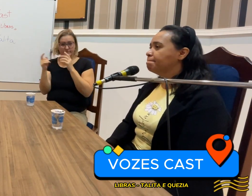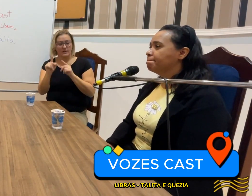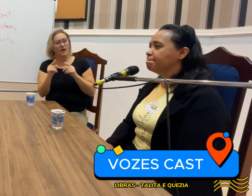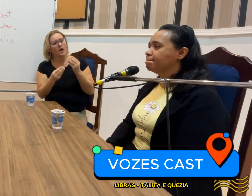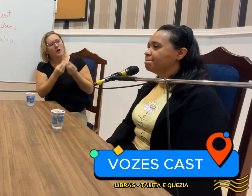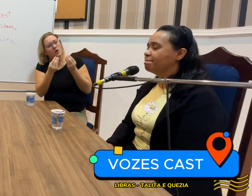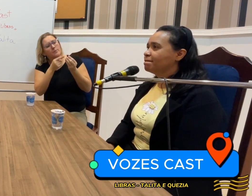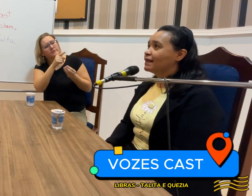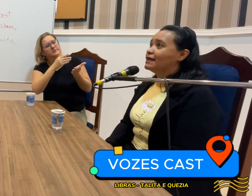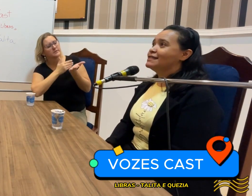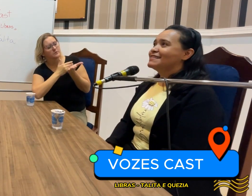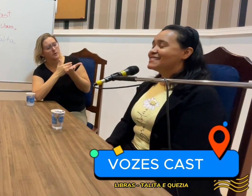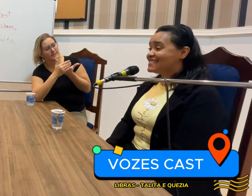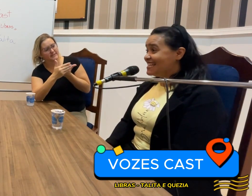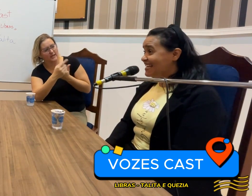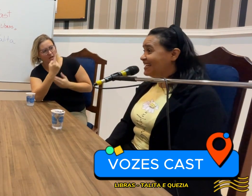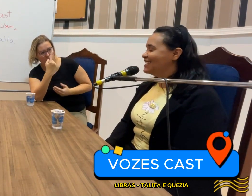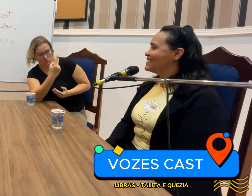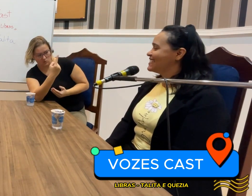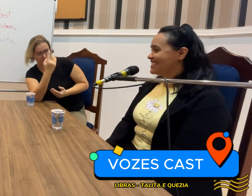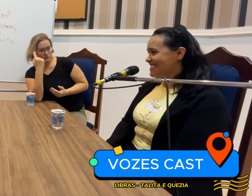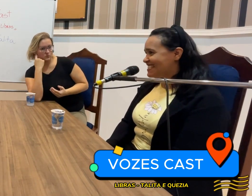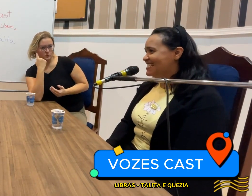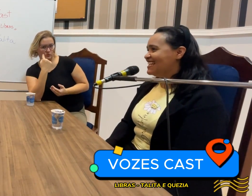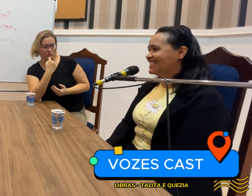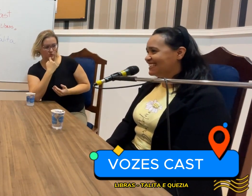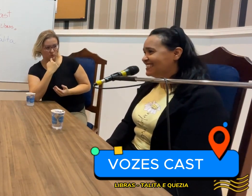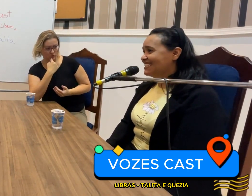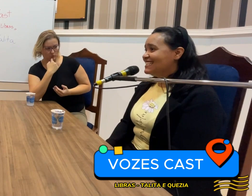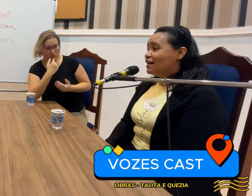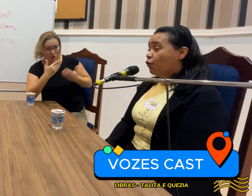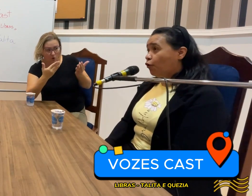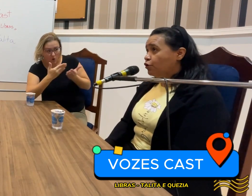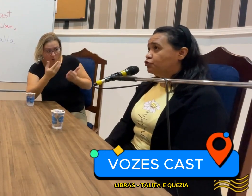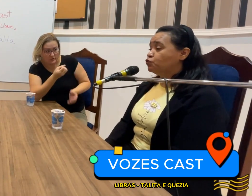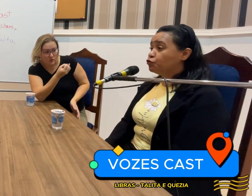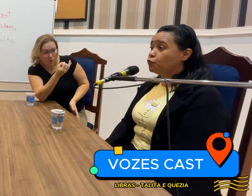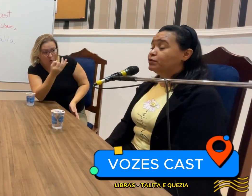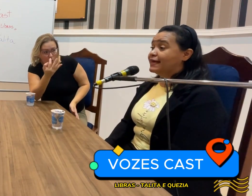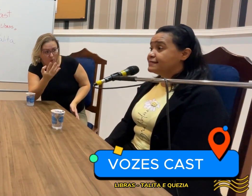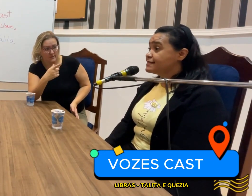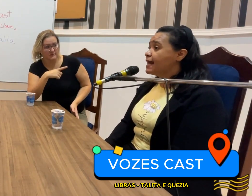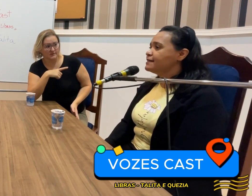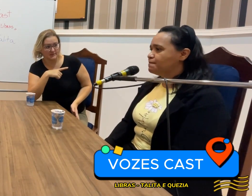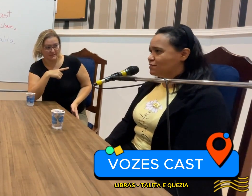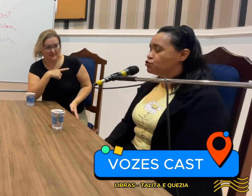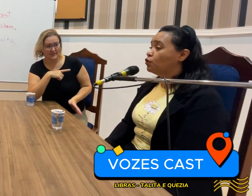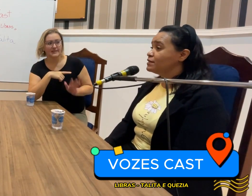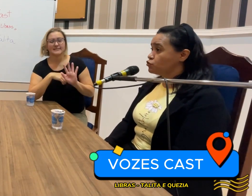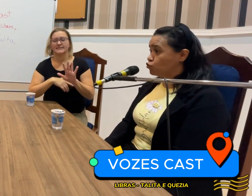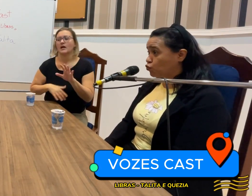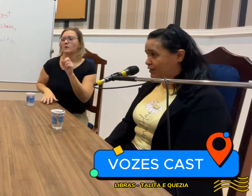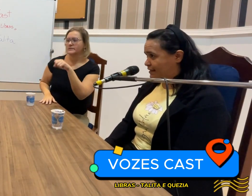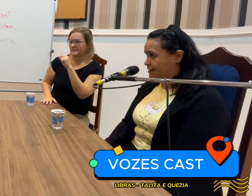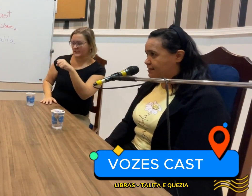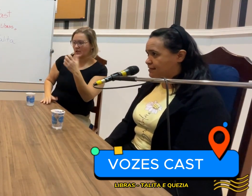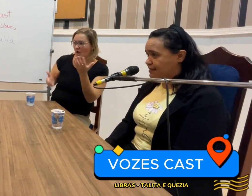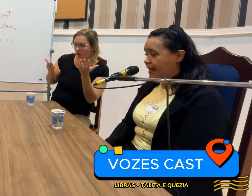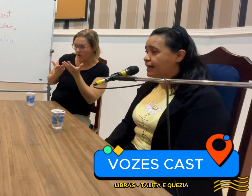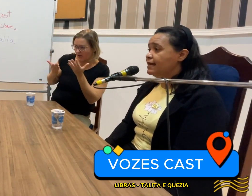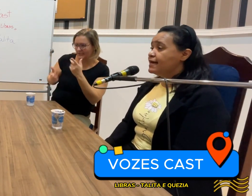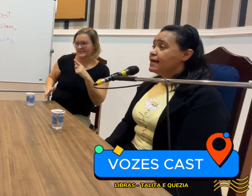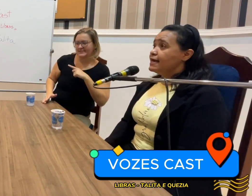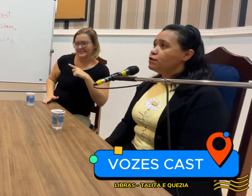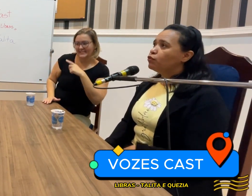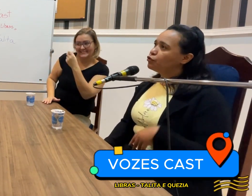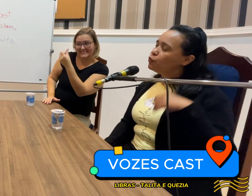com uma pessoa. Sim. E hoje estão com quantas, mais ou menos? Hoje o grupo tem 6 pessoas surdas,